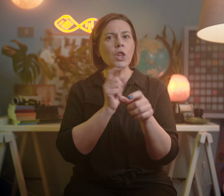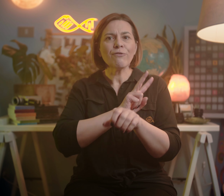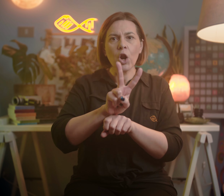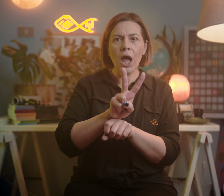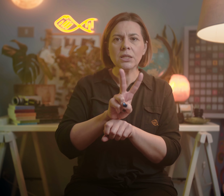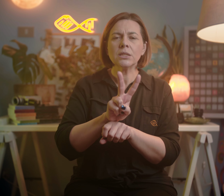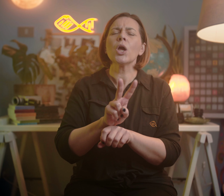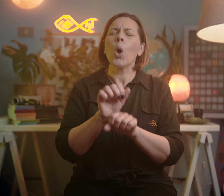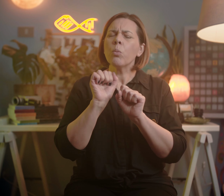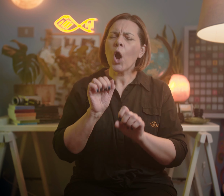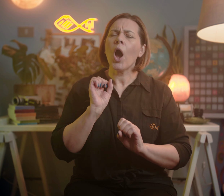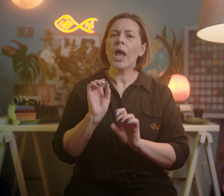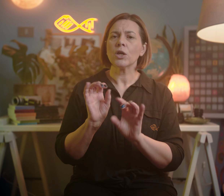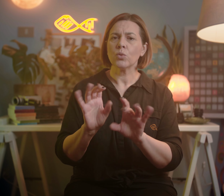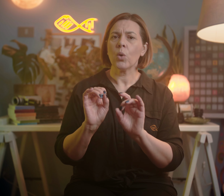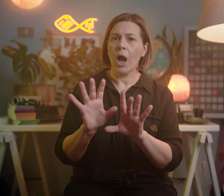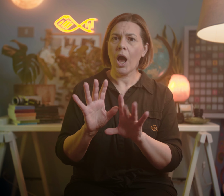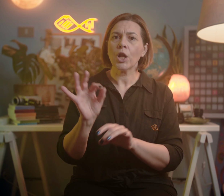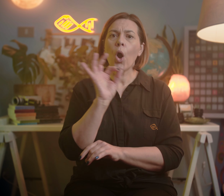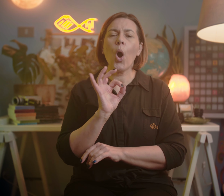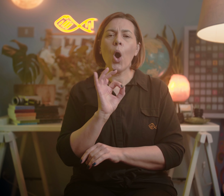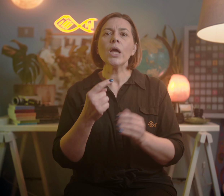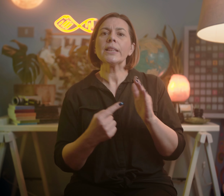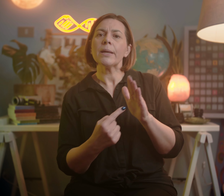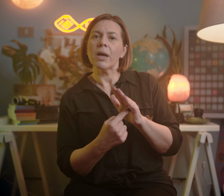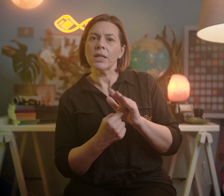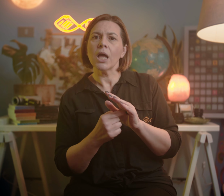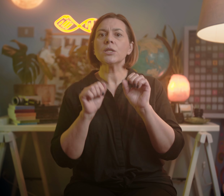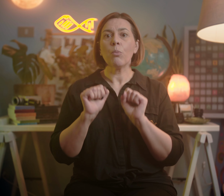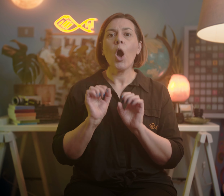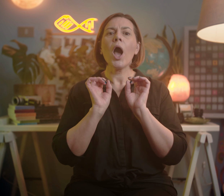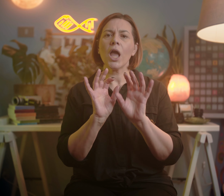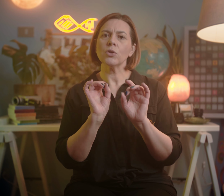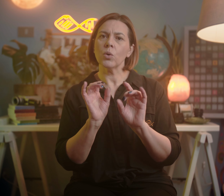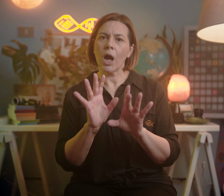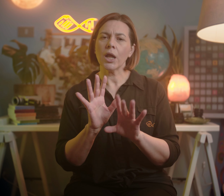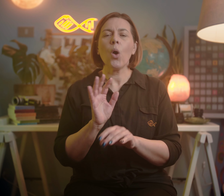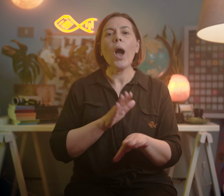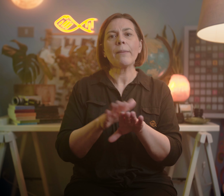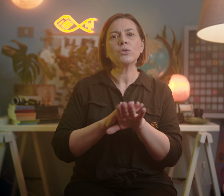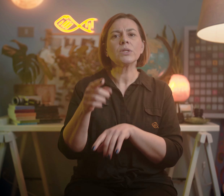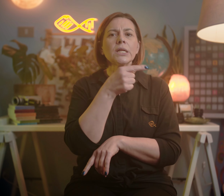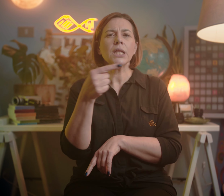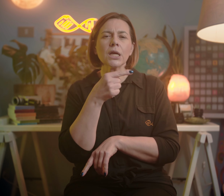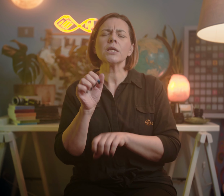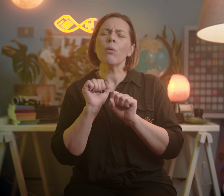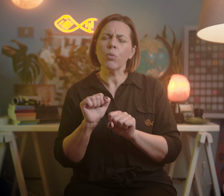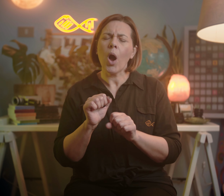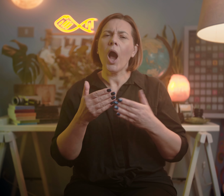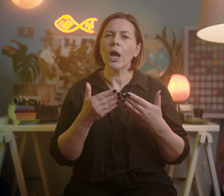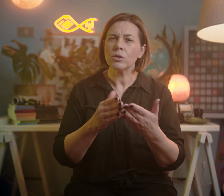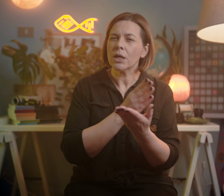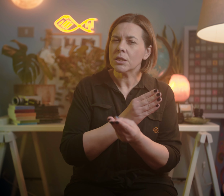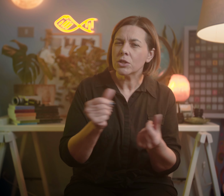o rieducazione verso le dipendenze, e ancora aiutarci a sanare abitudini negative, o aprirci verso ciò che non